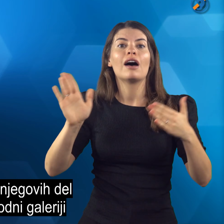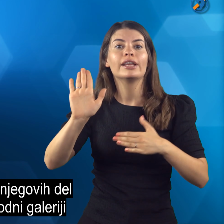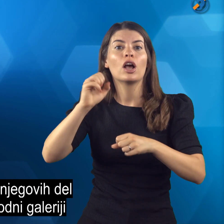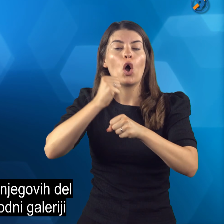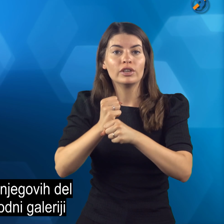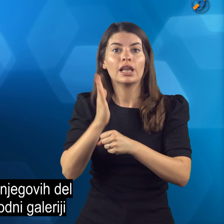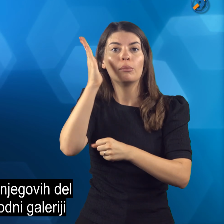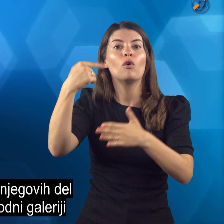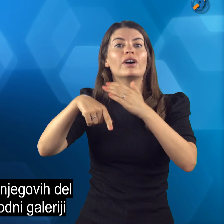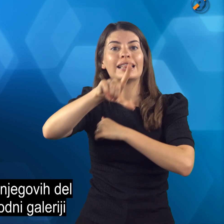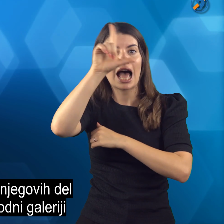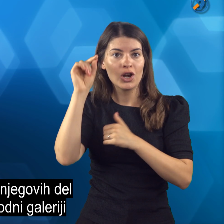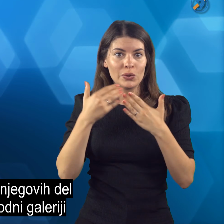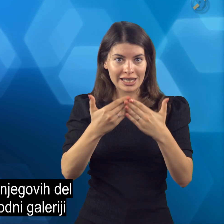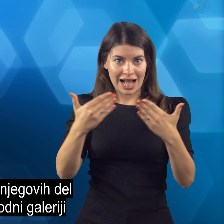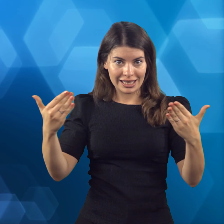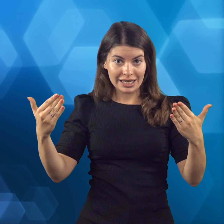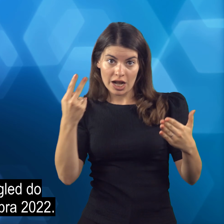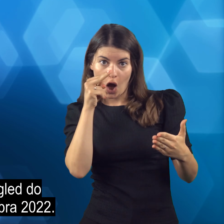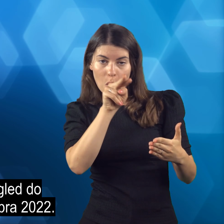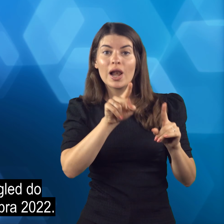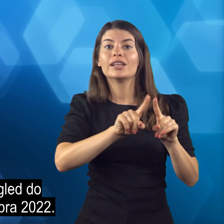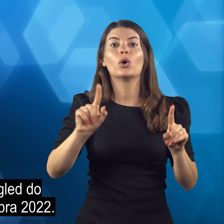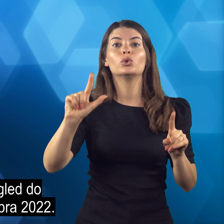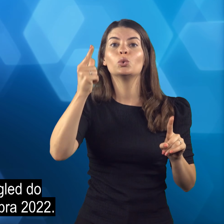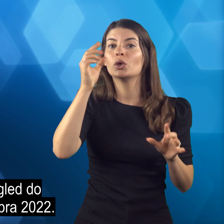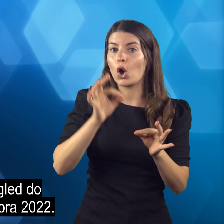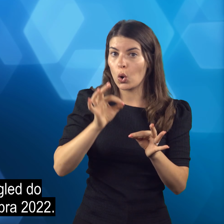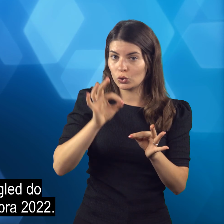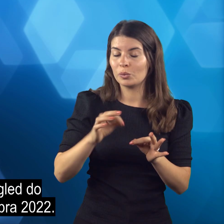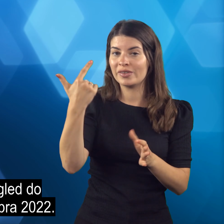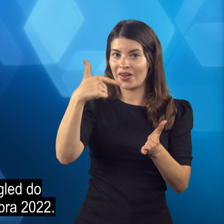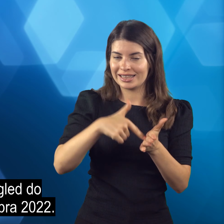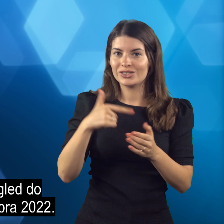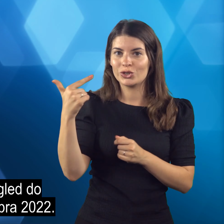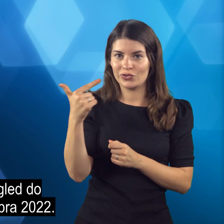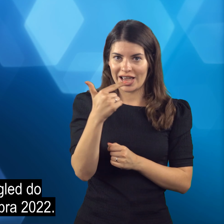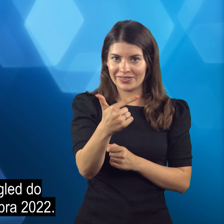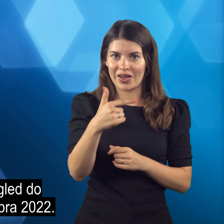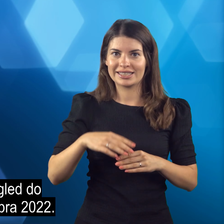Razstava njegovih del bo v Narodni galeriji na ogled do 2. oktobra 2022.